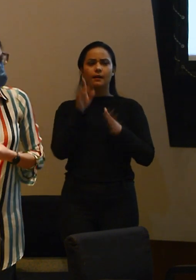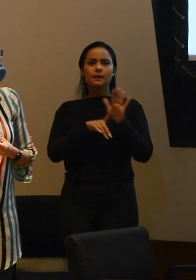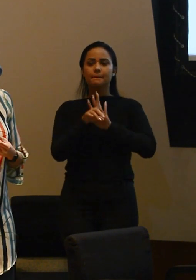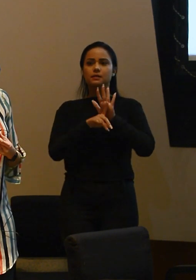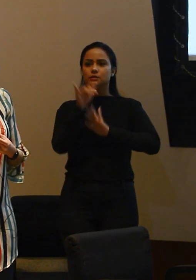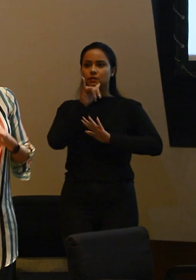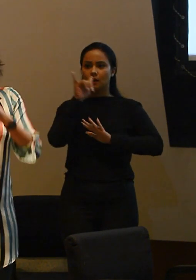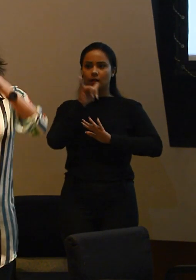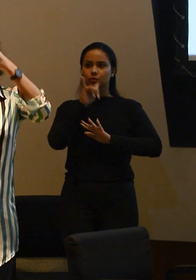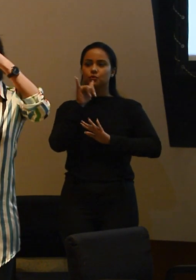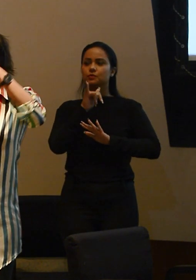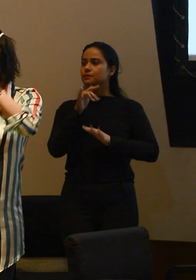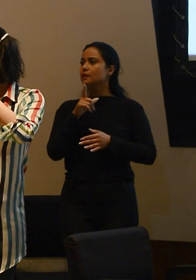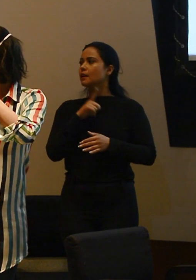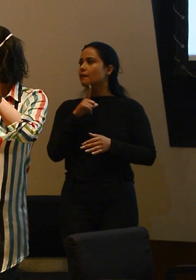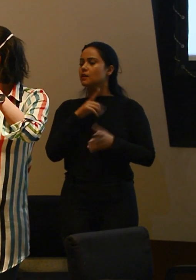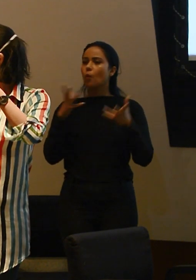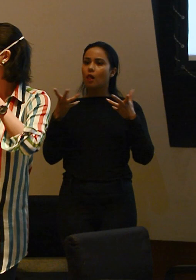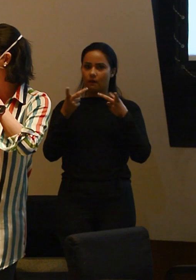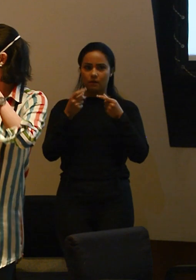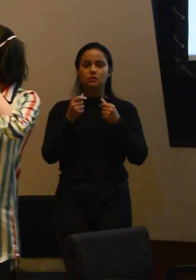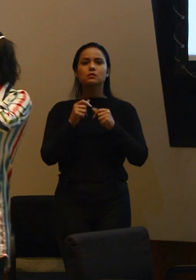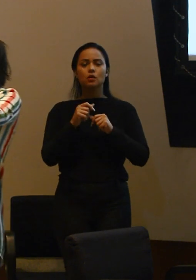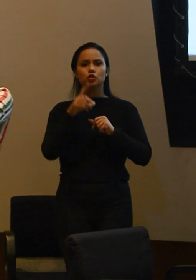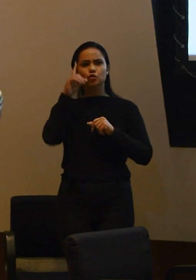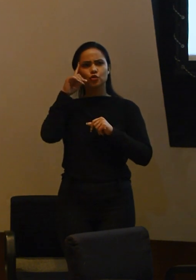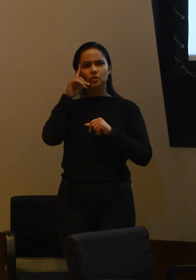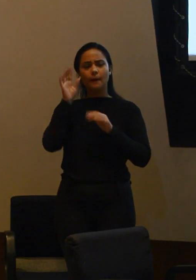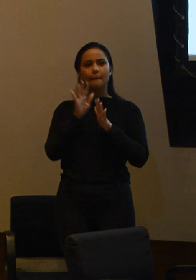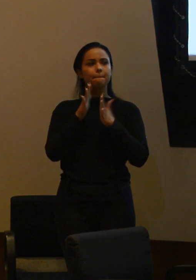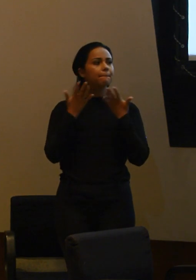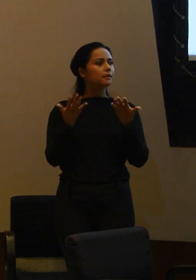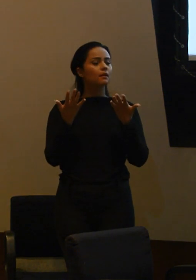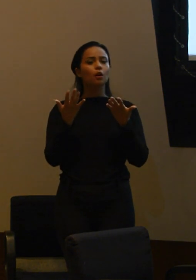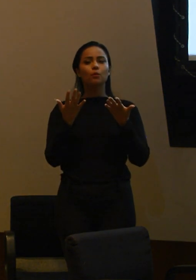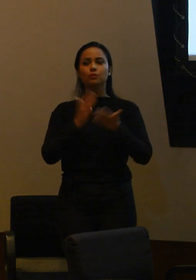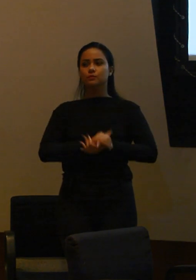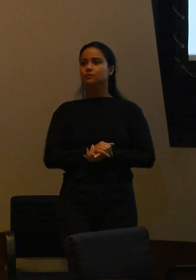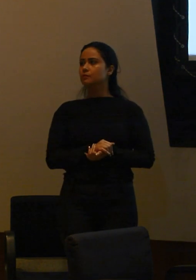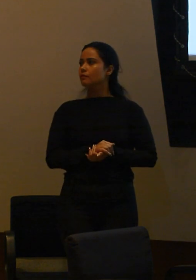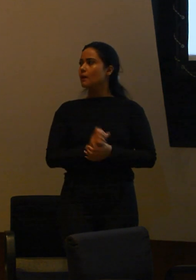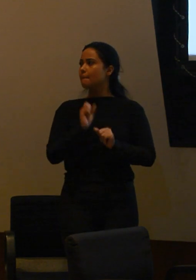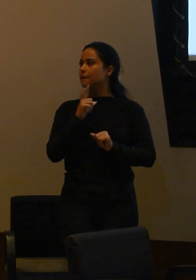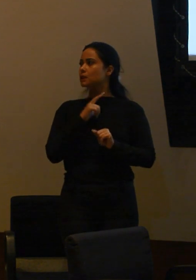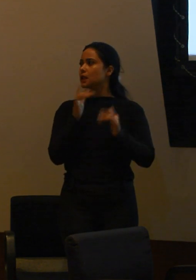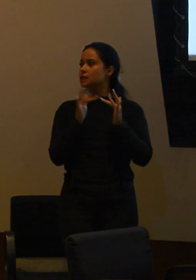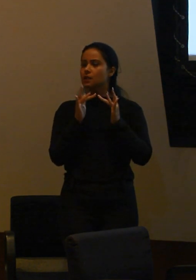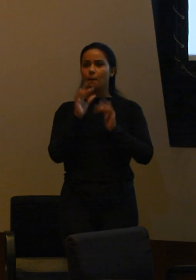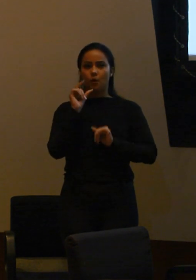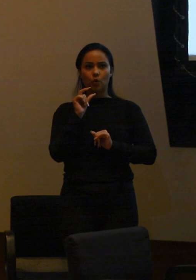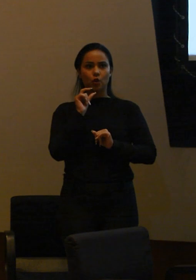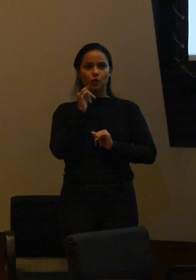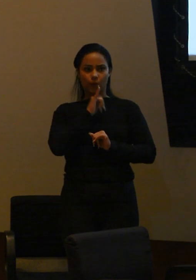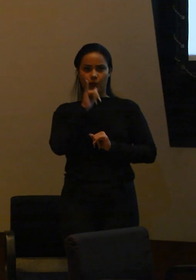pesquisa, os dados que você fez a qualificação, né? Foi. Então, a gente pôde ter acesso a um pouquinho, né,